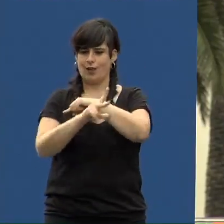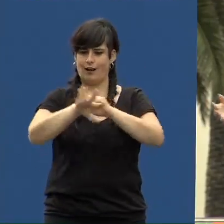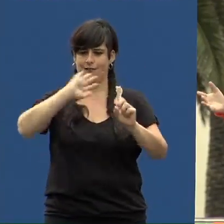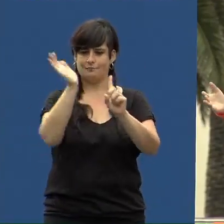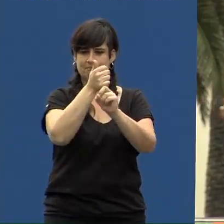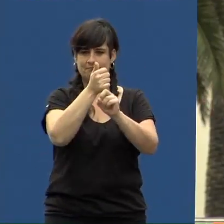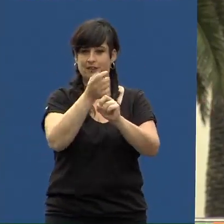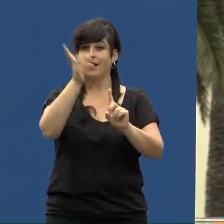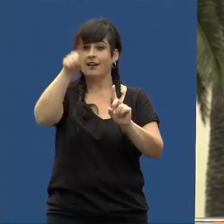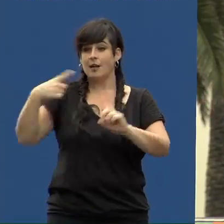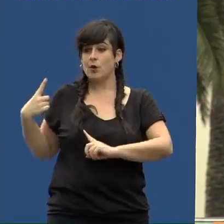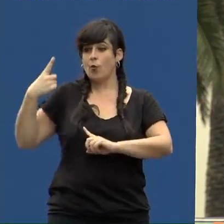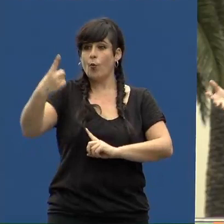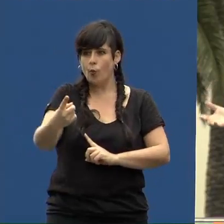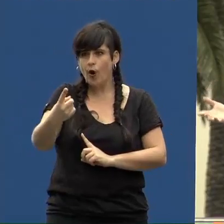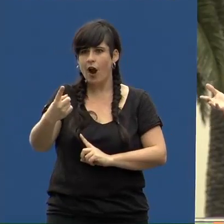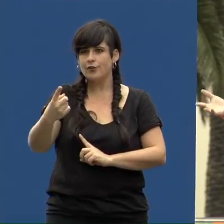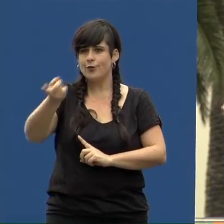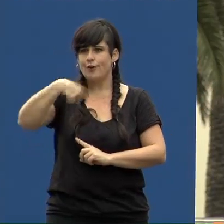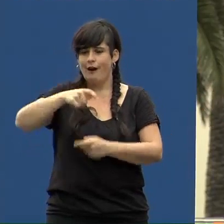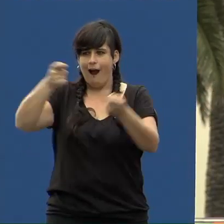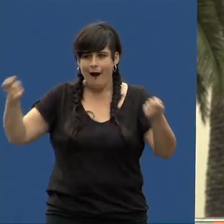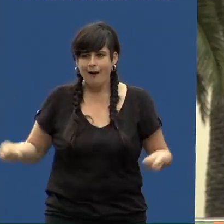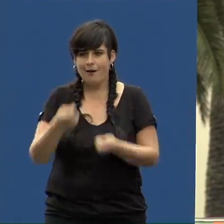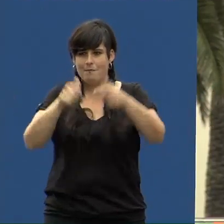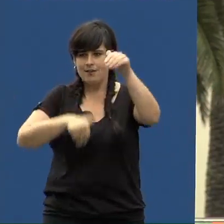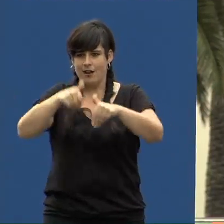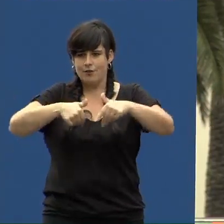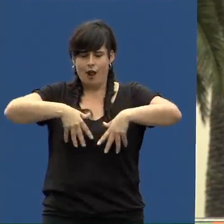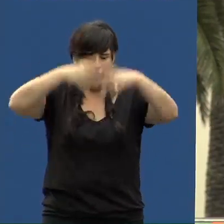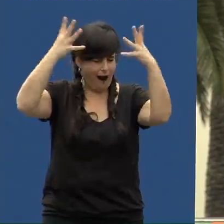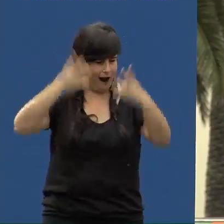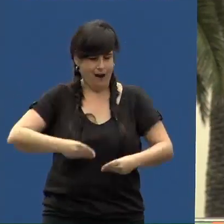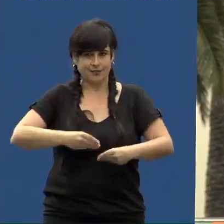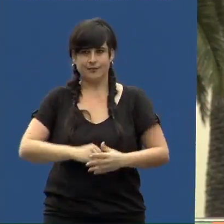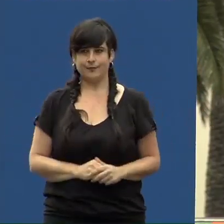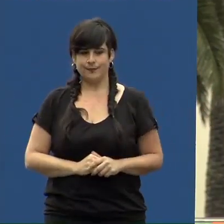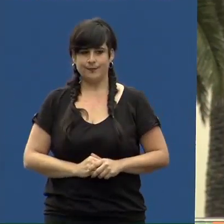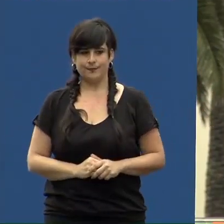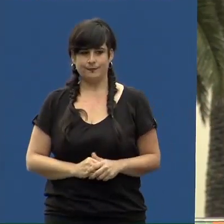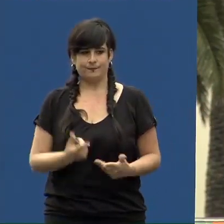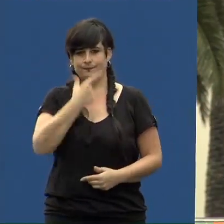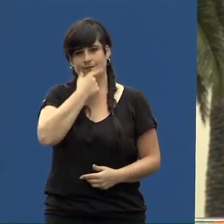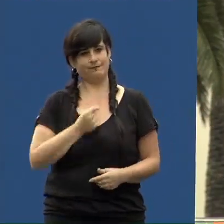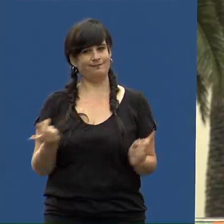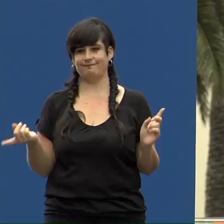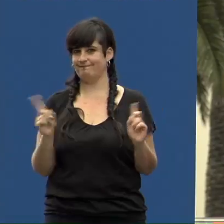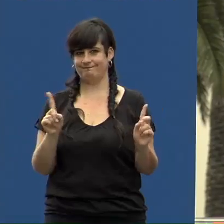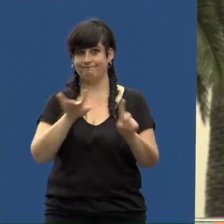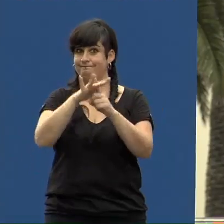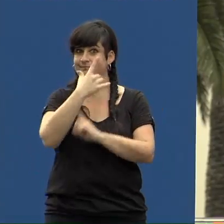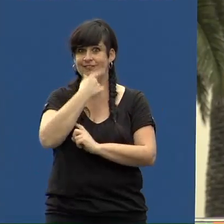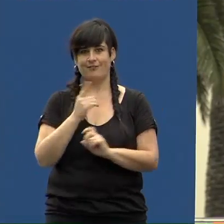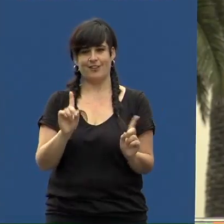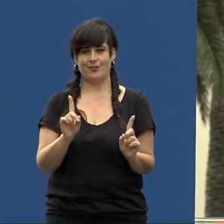sino que llevamos un año donde hemos perdido la cuenta de las campañas electorales que estamos haciendo. No es fácil, digámoslo, para la